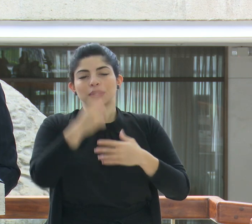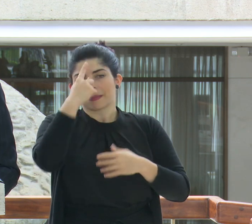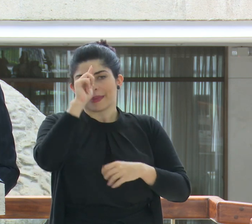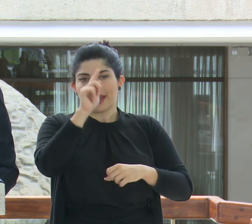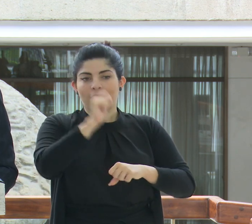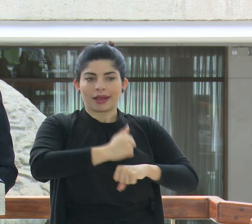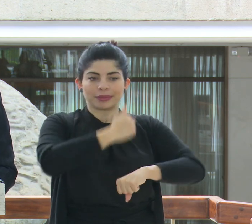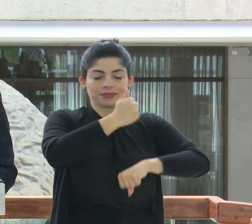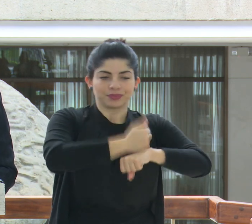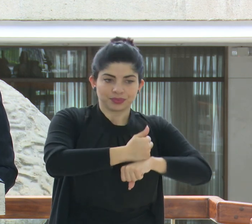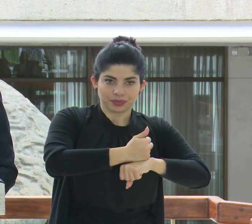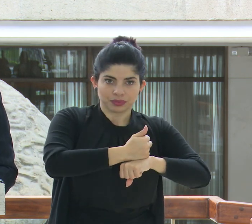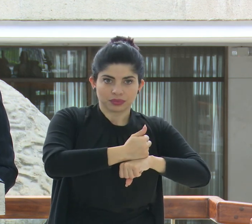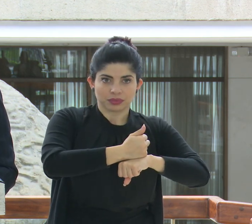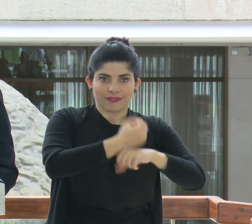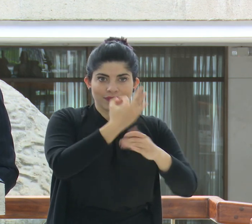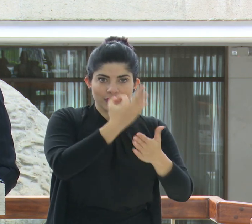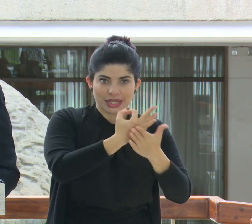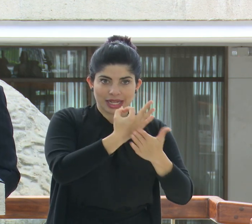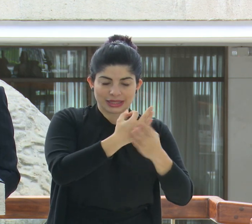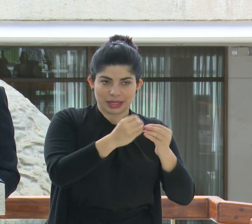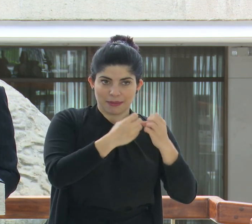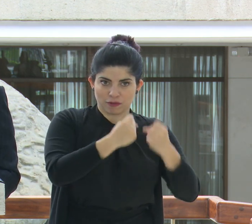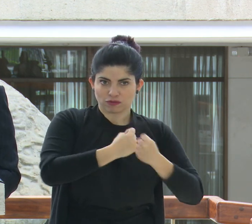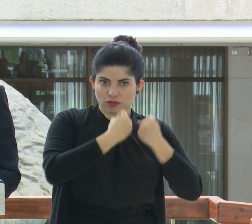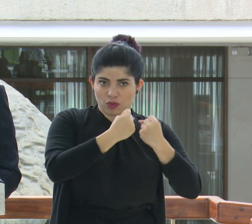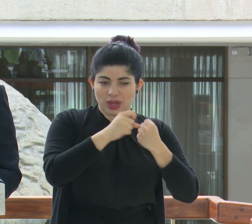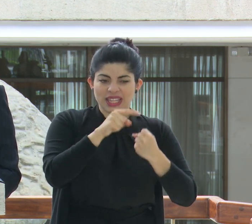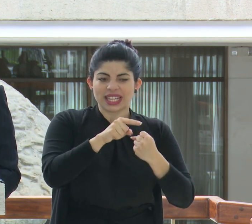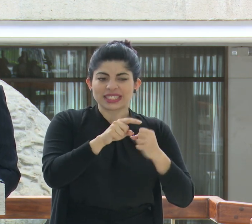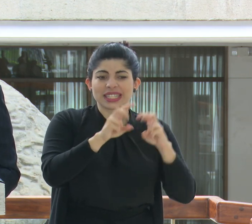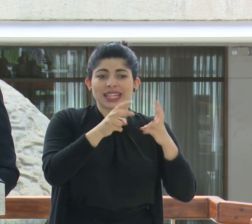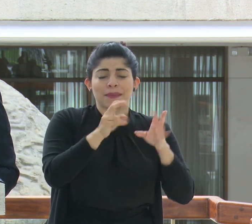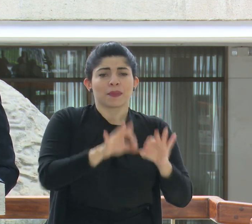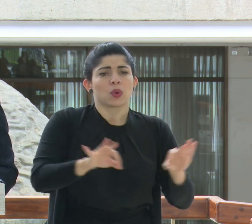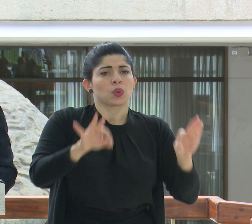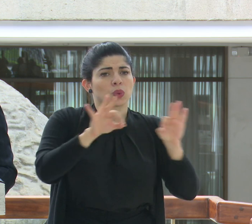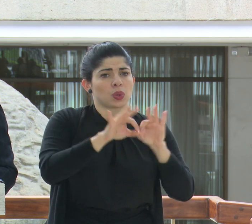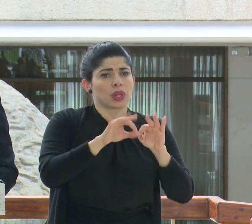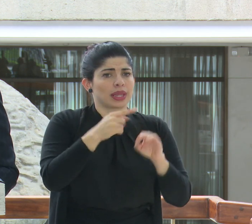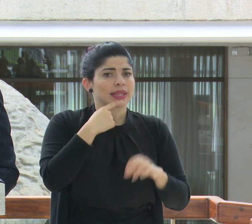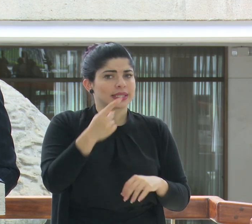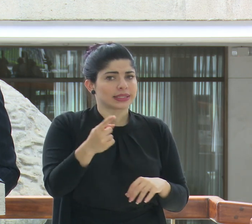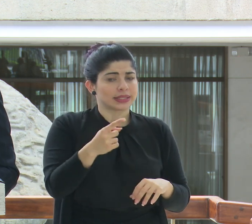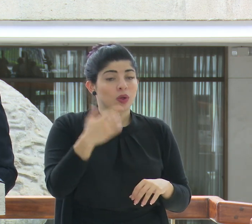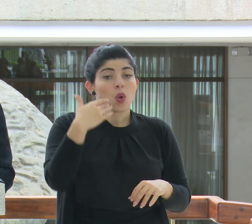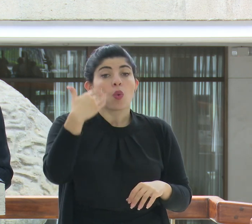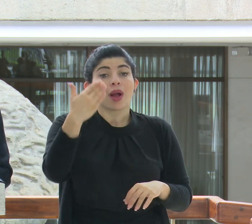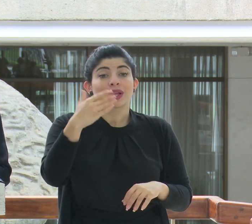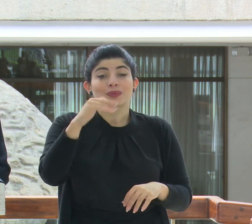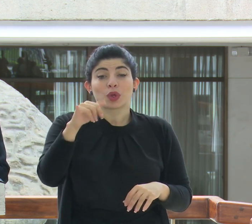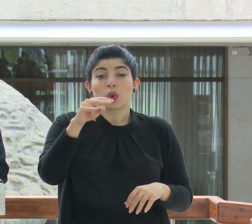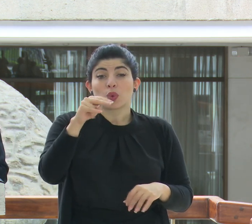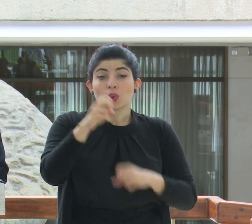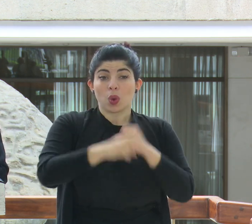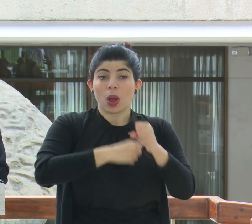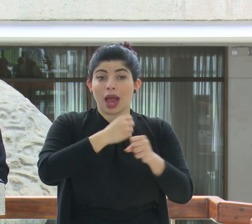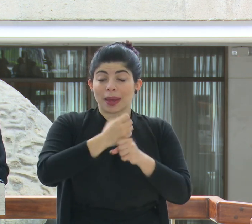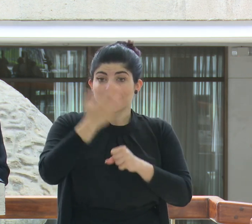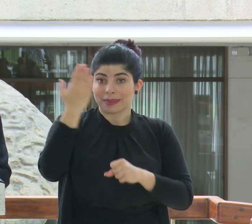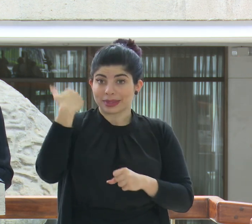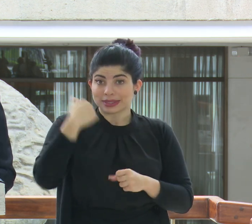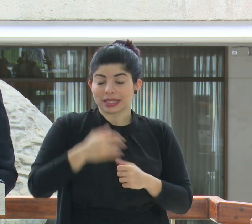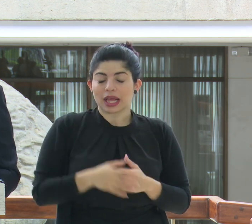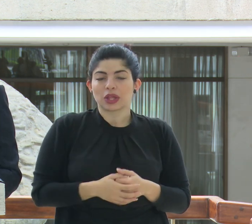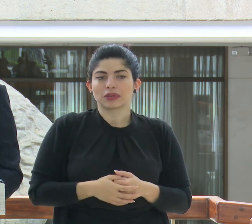consolidación de la parte financiera, que esto es algo que es muy importante decirlo. Cuando en junio del año pasado,